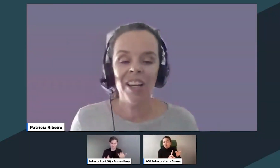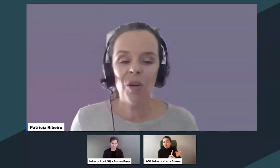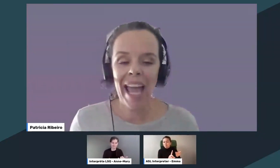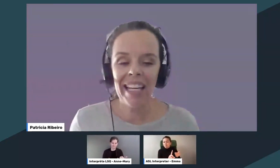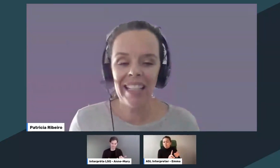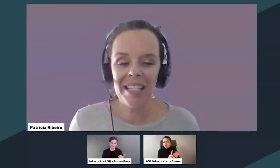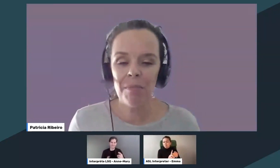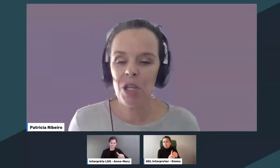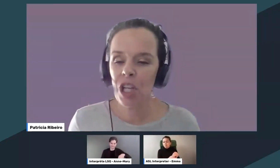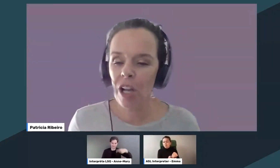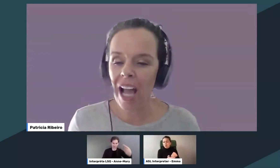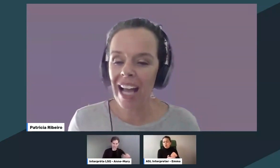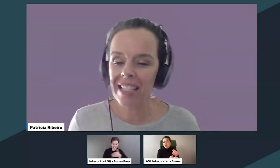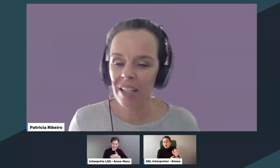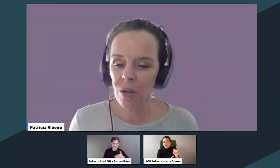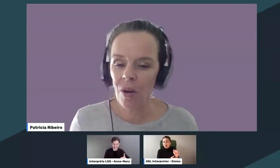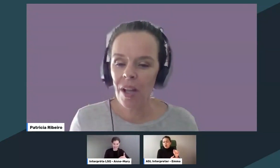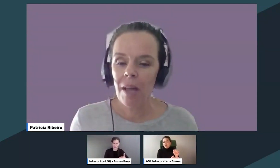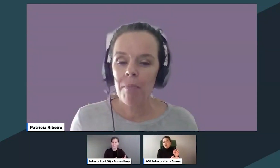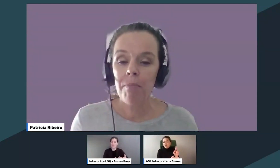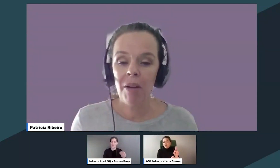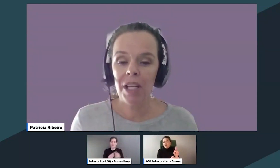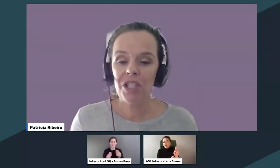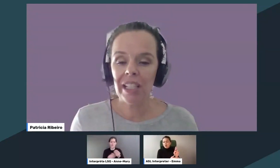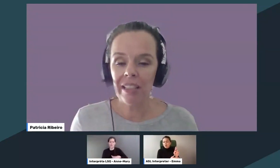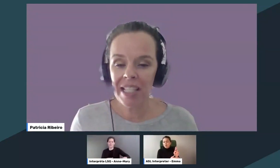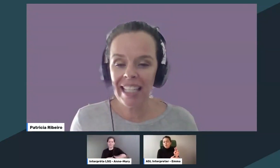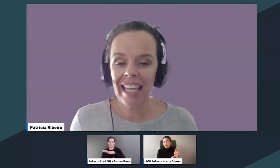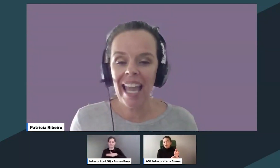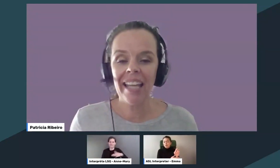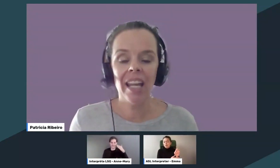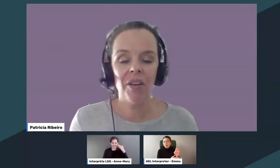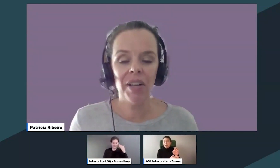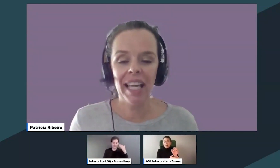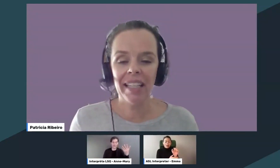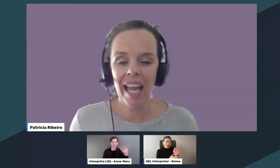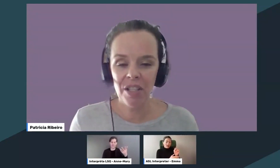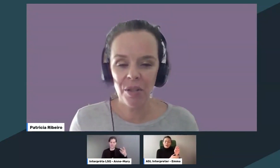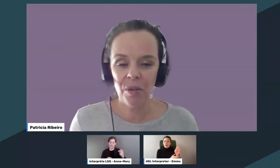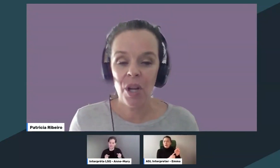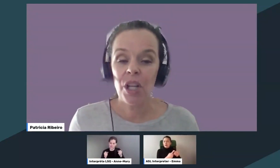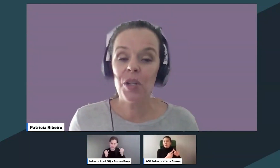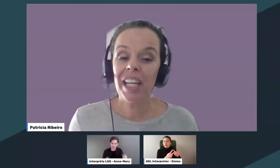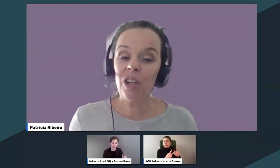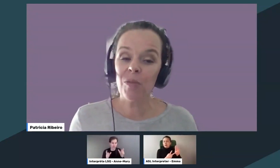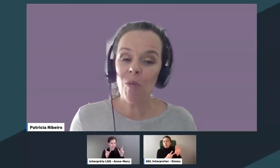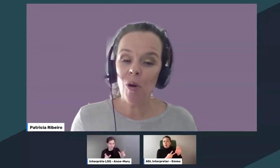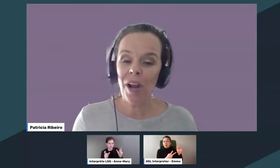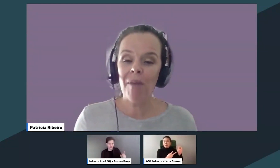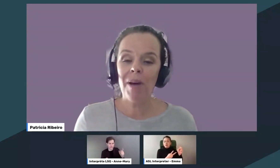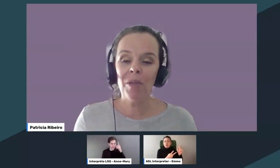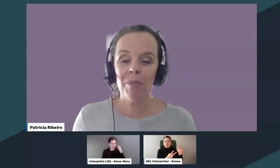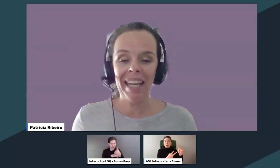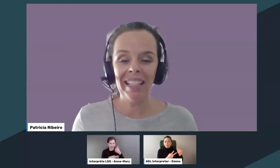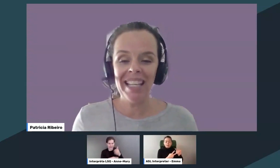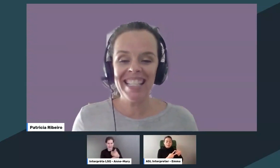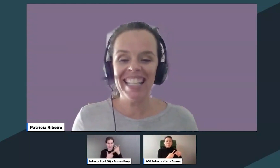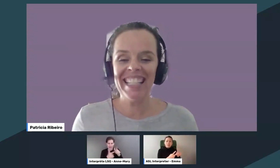de vous joindre à moi pour accueillir le docteur Anne Pinkett de l'Université de Moncton, de ses panélistes Michel Arsenault,